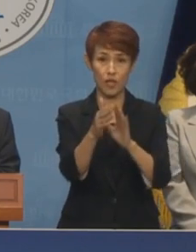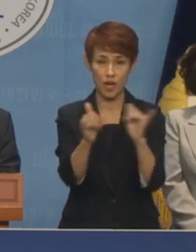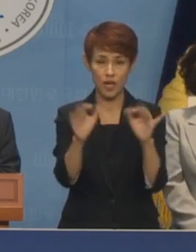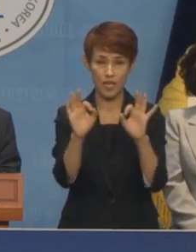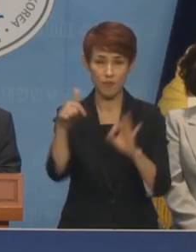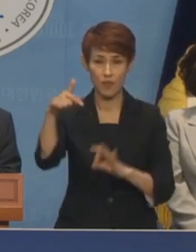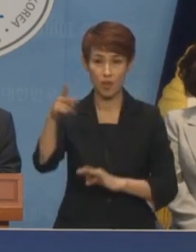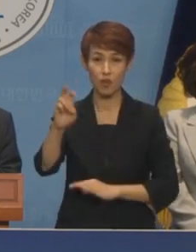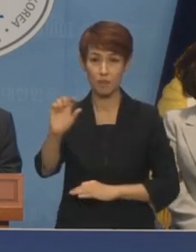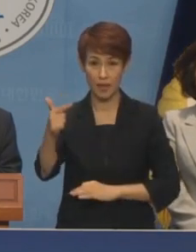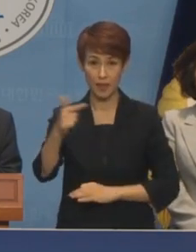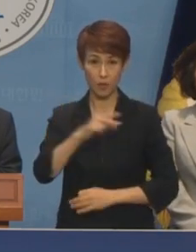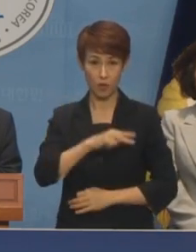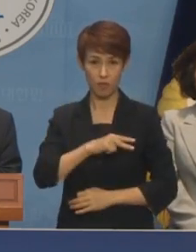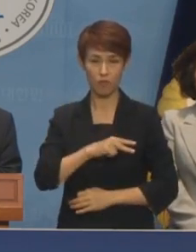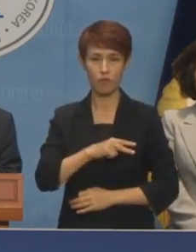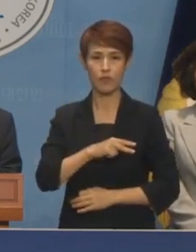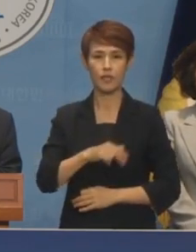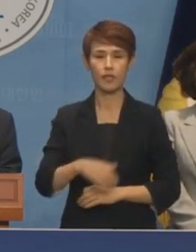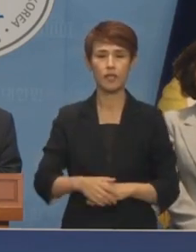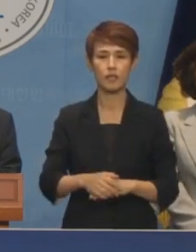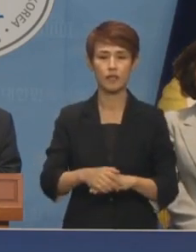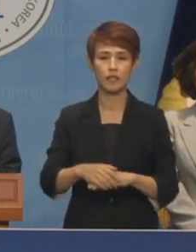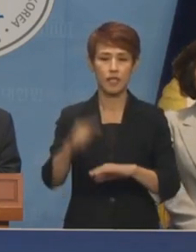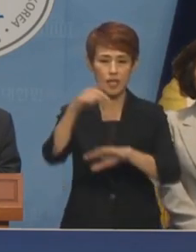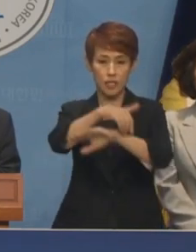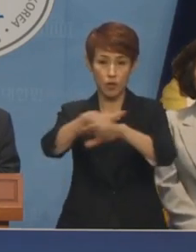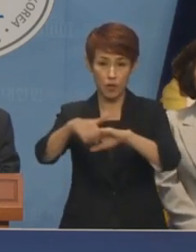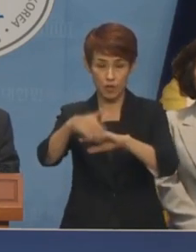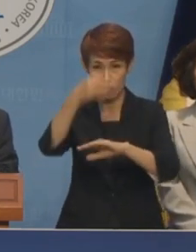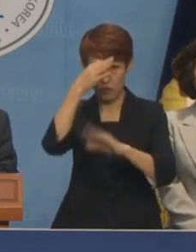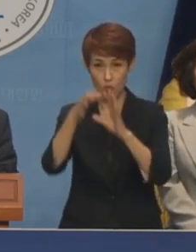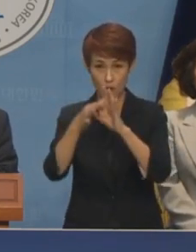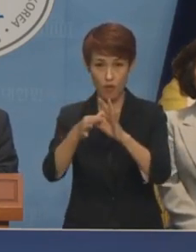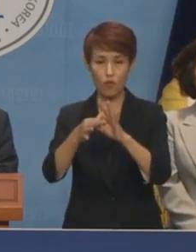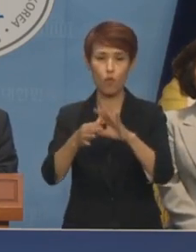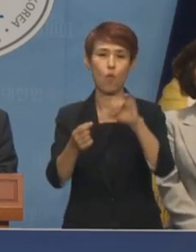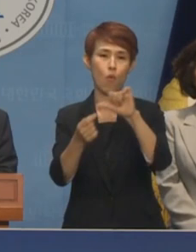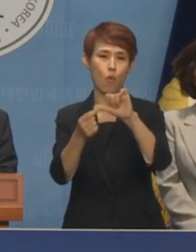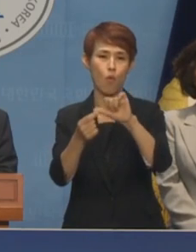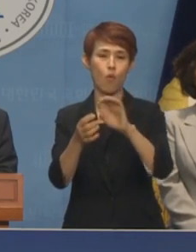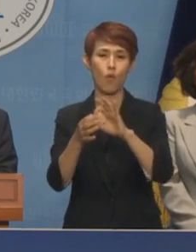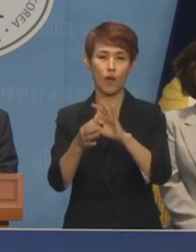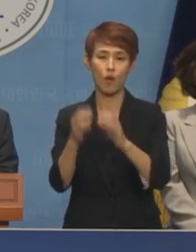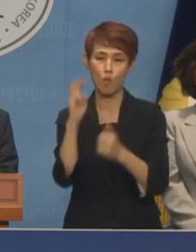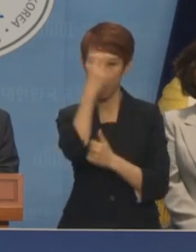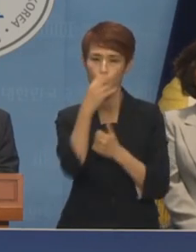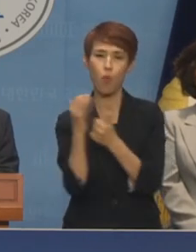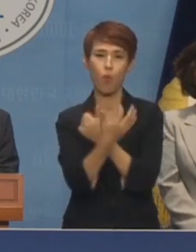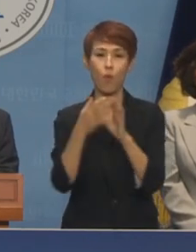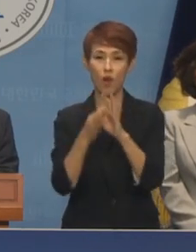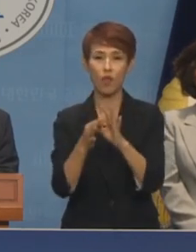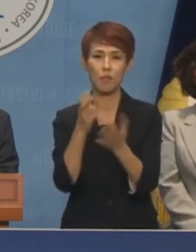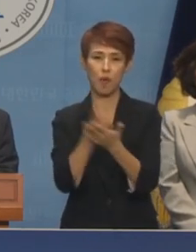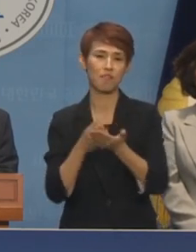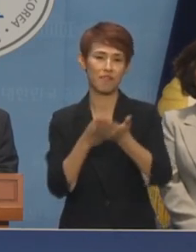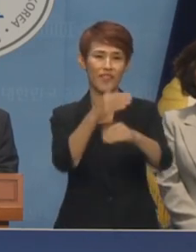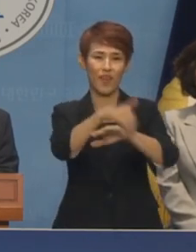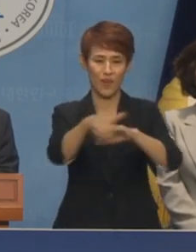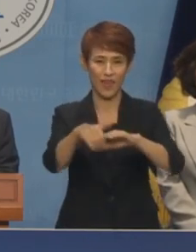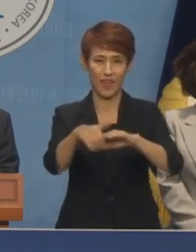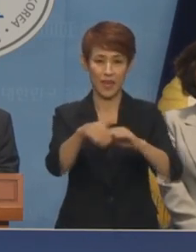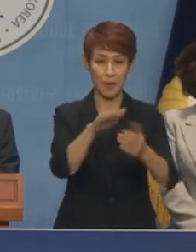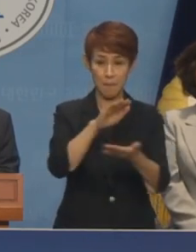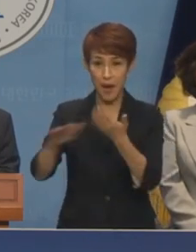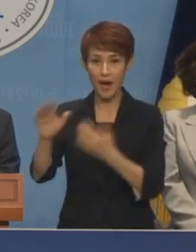의원은 전략기술 보호 강화에 관한 법안을 발의한 바 있습니다. 이 법안을 산자위에서 활력하실